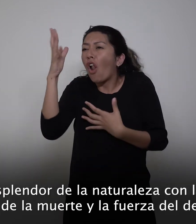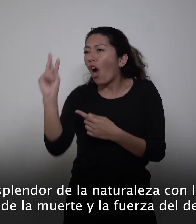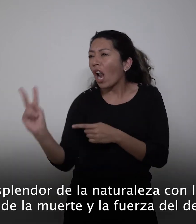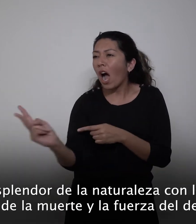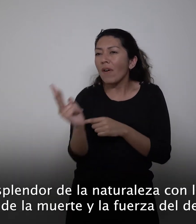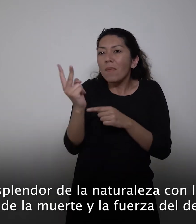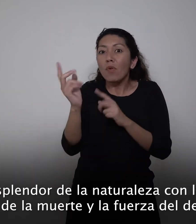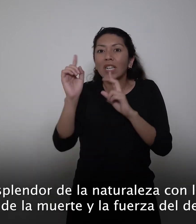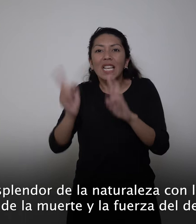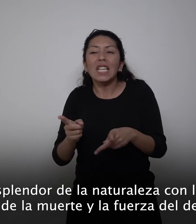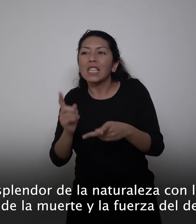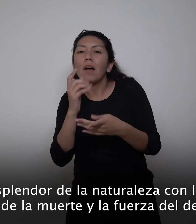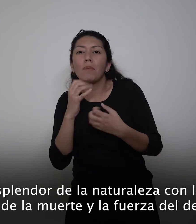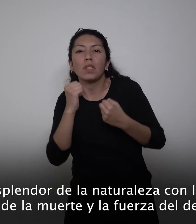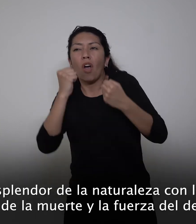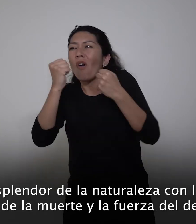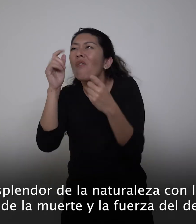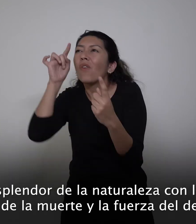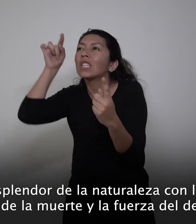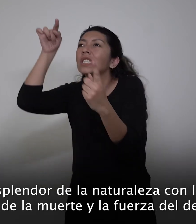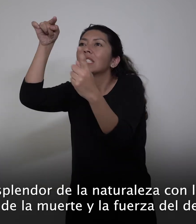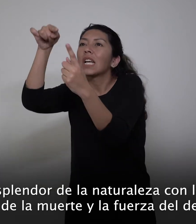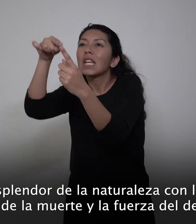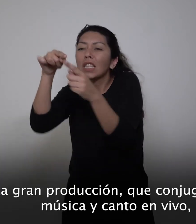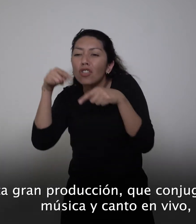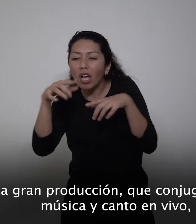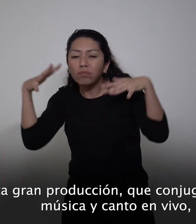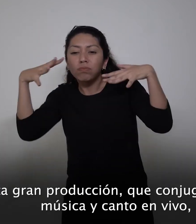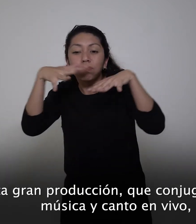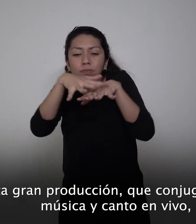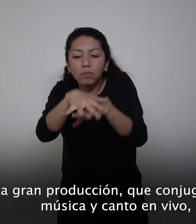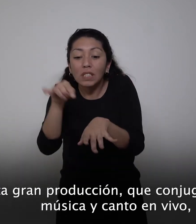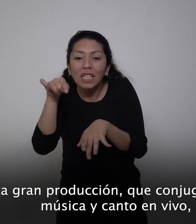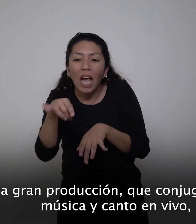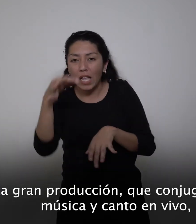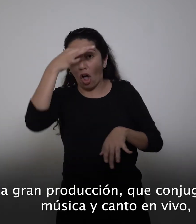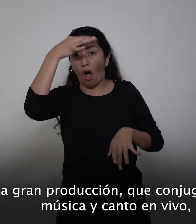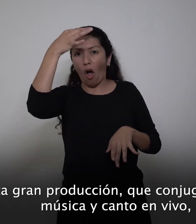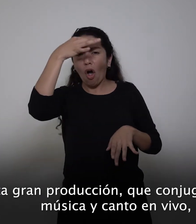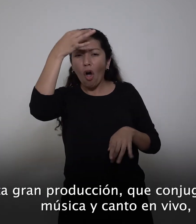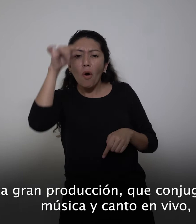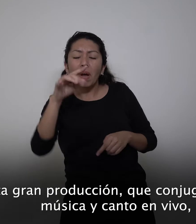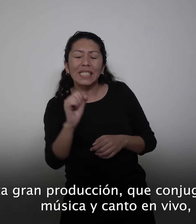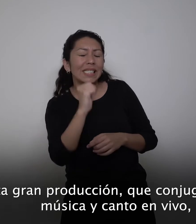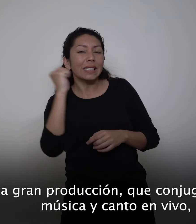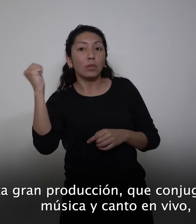y la fuerza del destino esta gran producción que conjuga danza